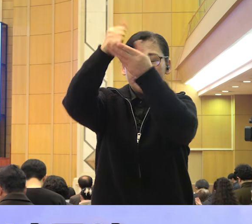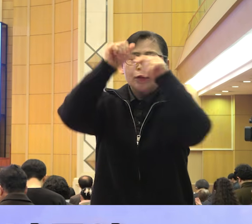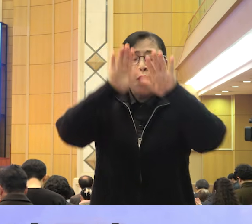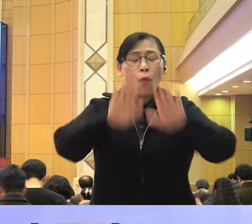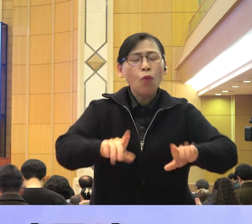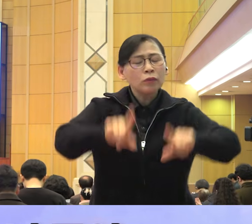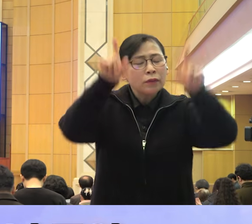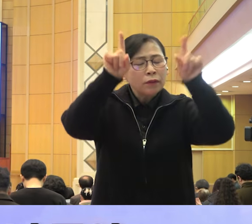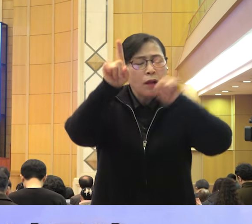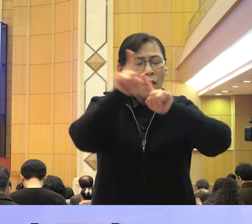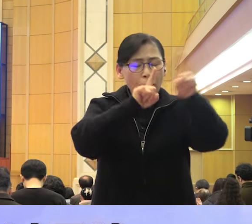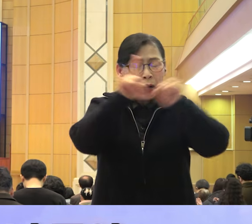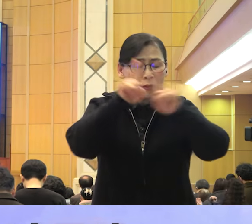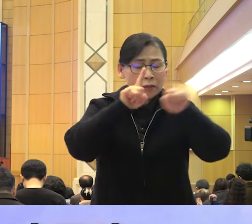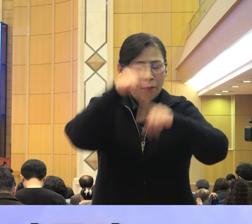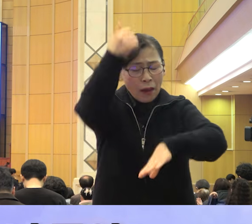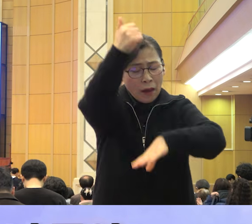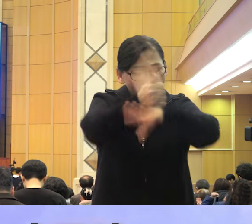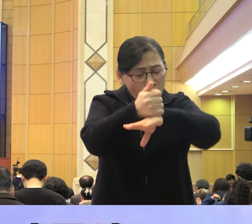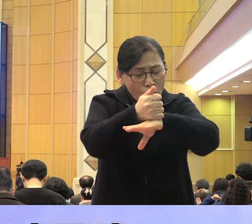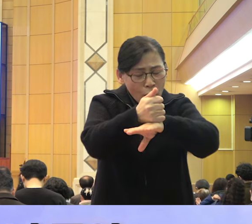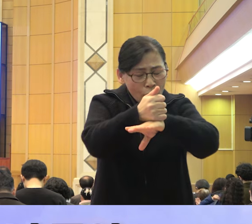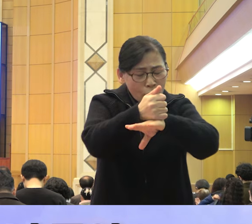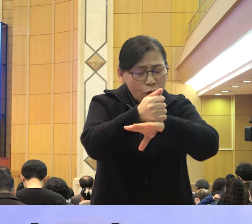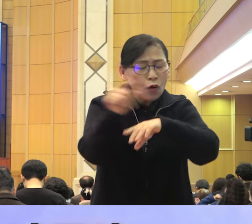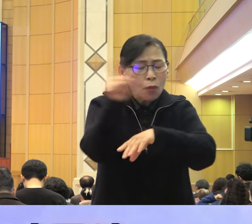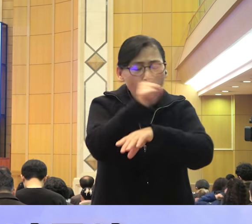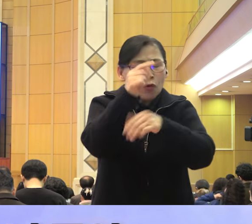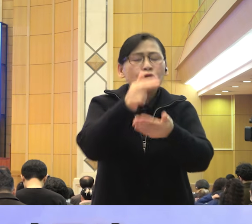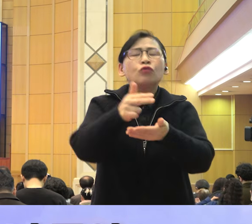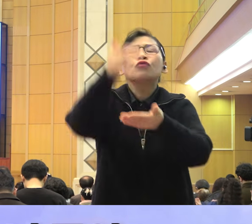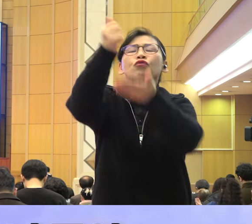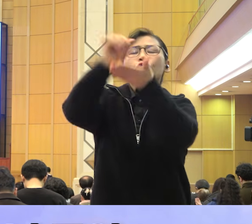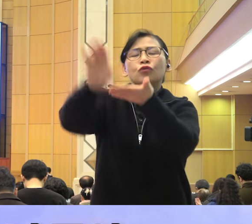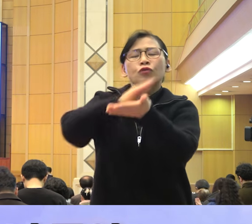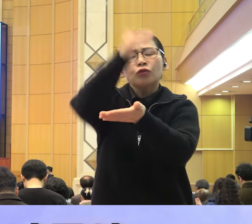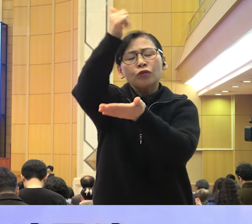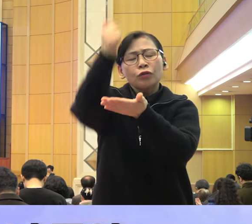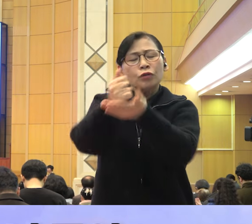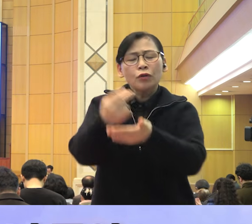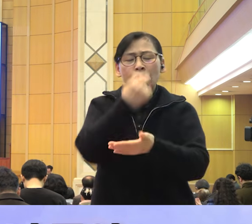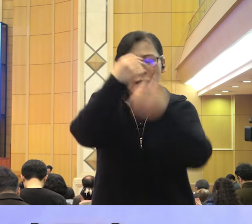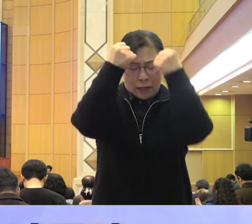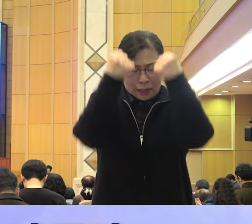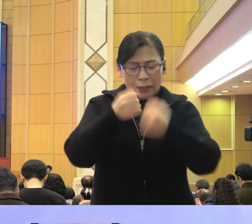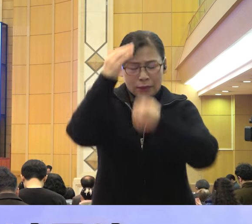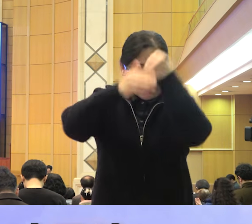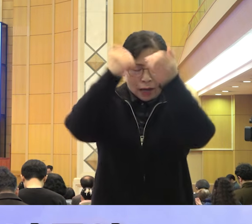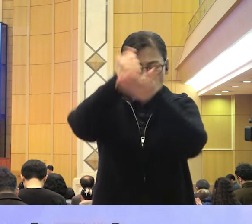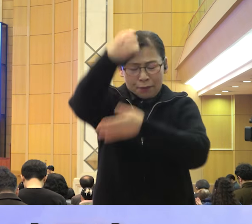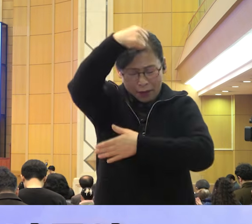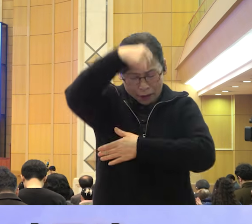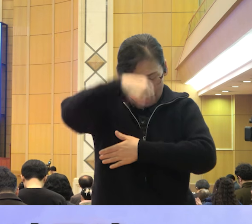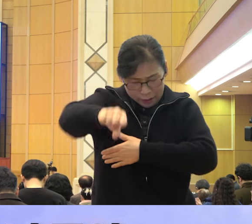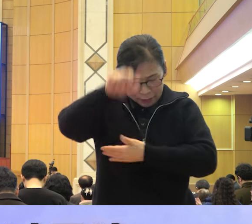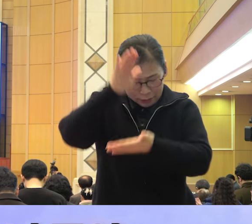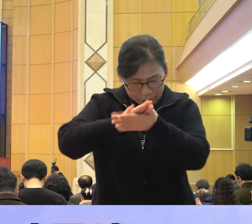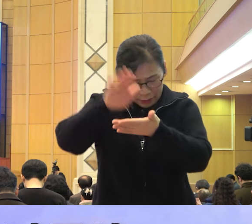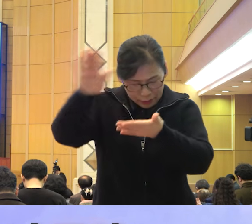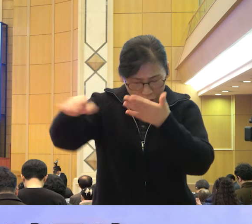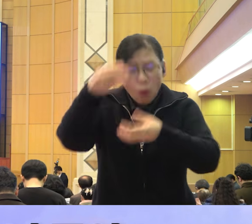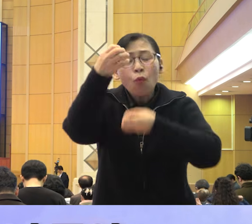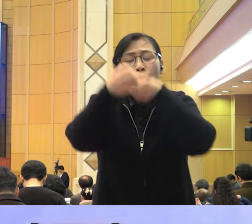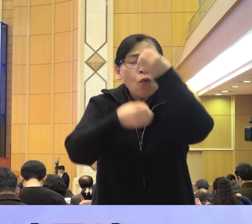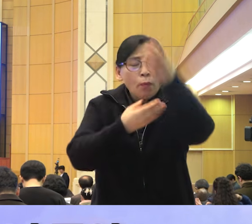오늘 말씀의 결론은 주는 그리스도시요 살아계신 하나님의 아들이소이다.